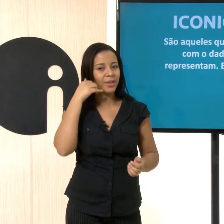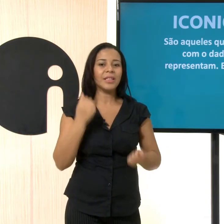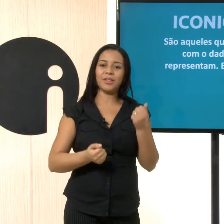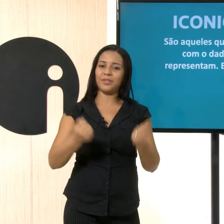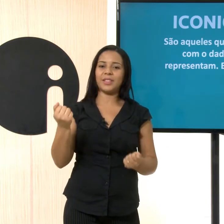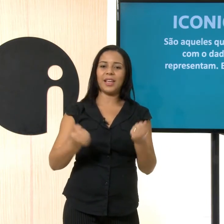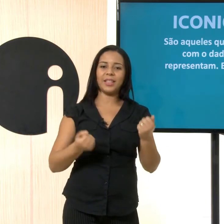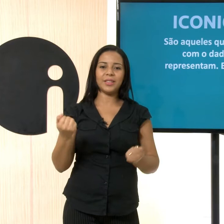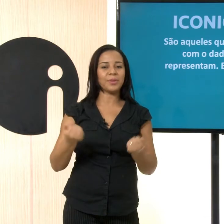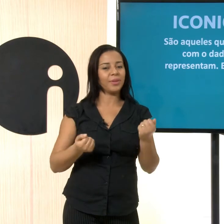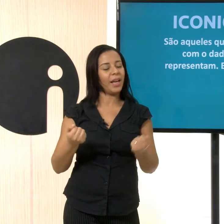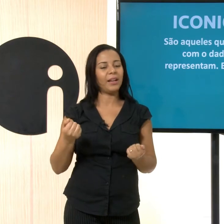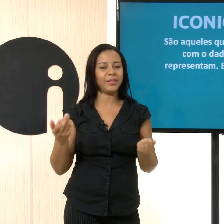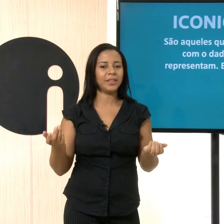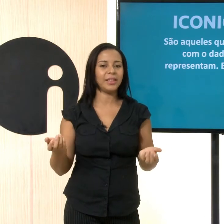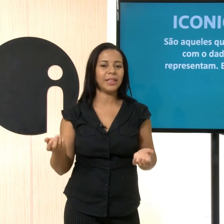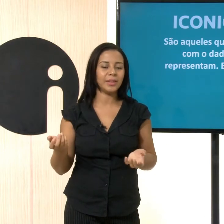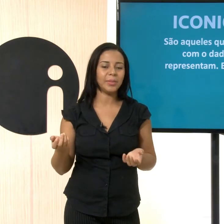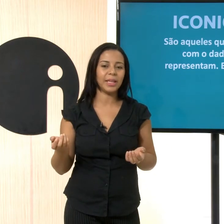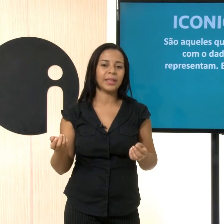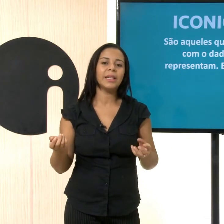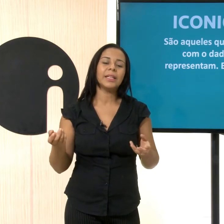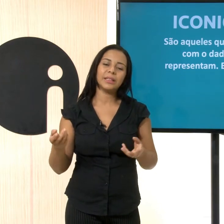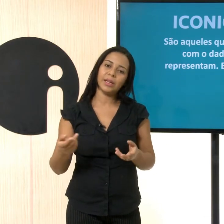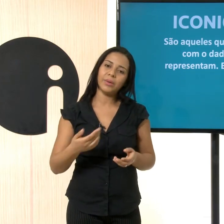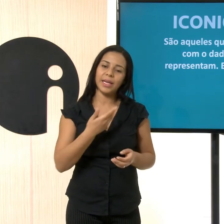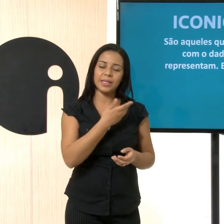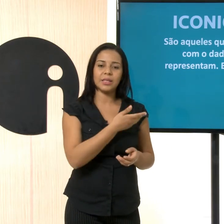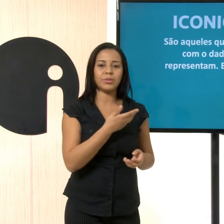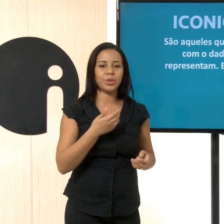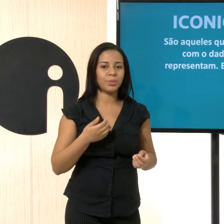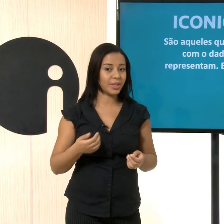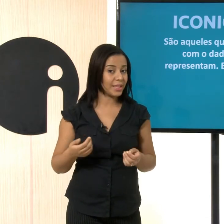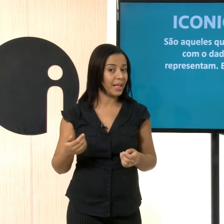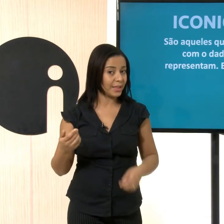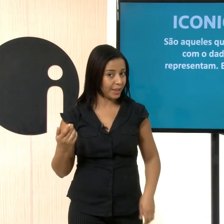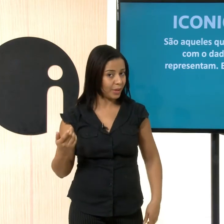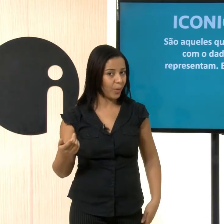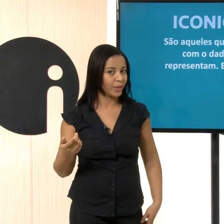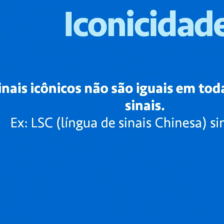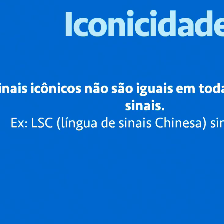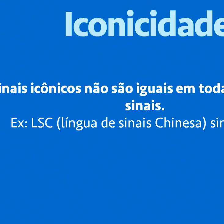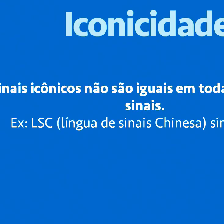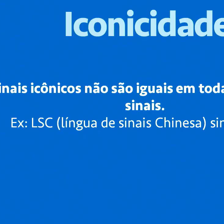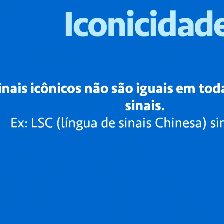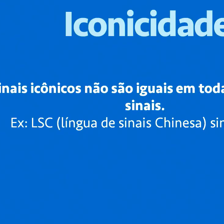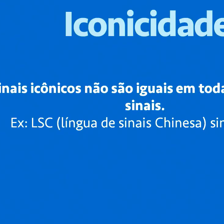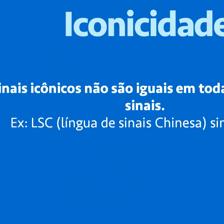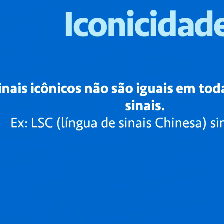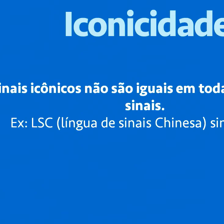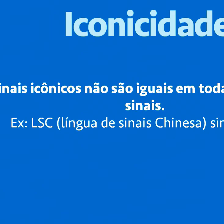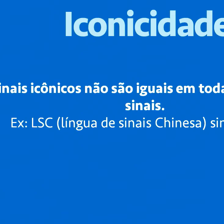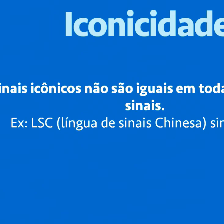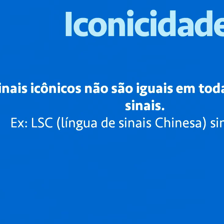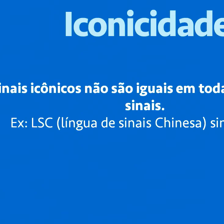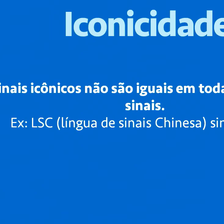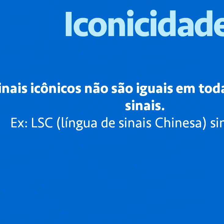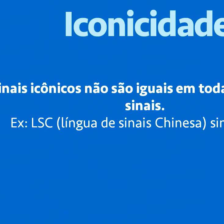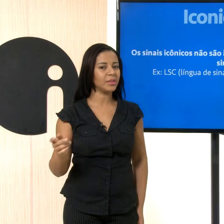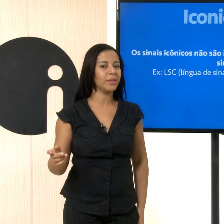Se eu fizer isso, ela vai entender também. Então, esses são os tipos de sinais icônicos. Mas os sinais icônicos, eles não são